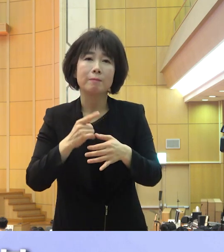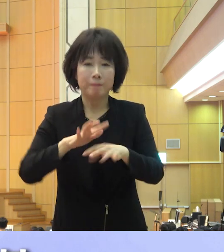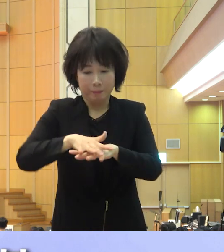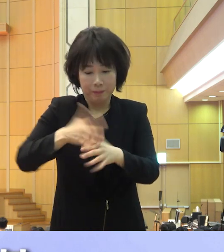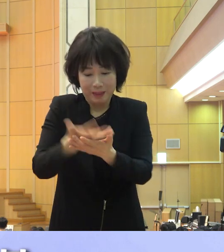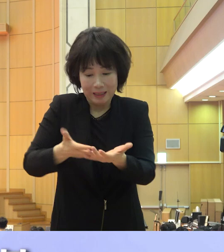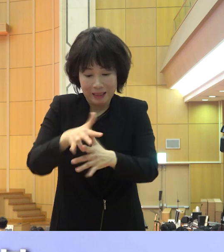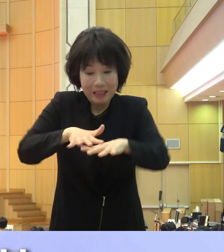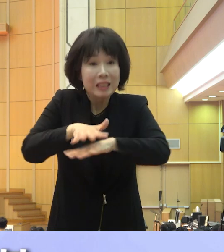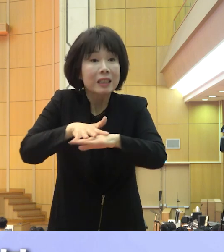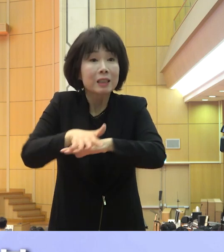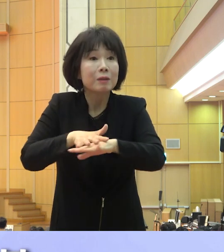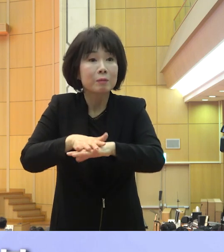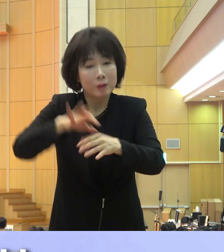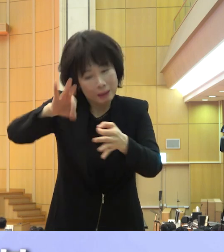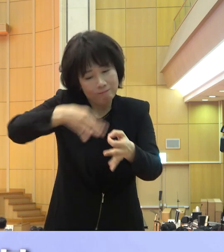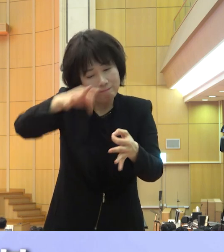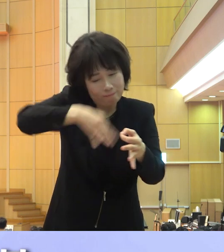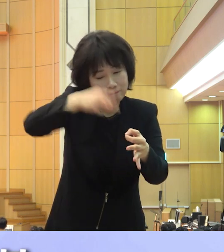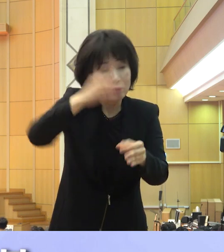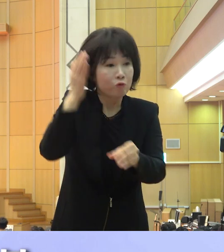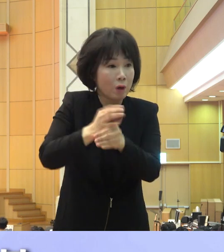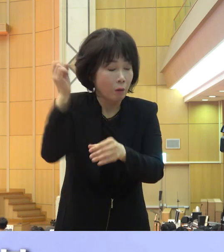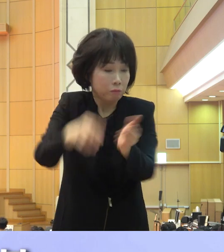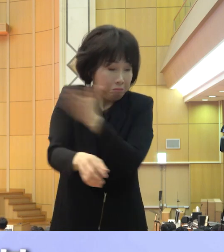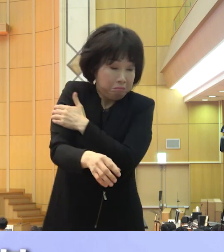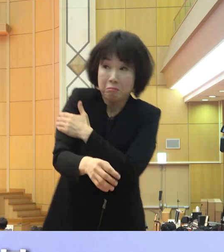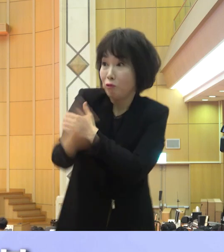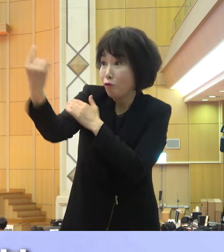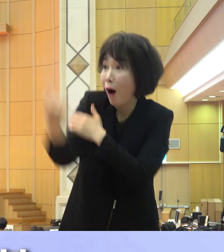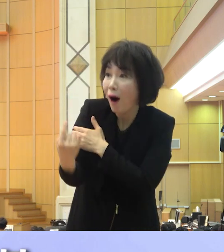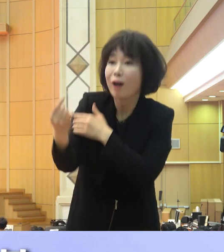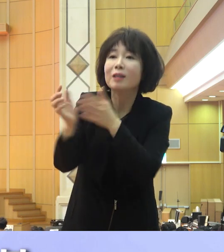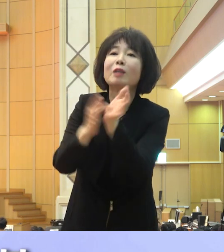다시 손질하고 있는데 예수님이 오셨어요.